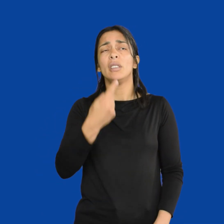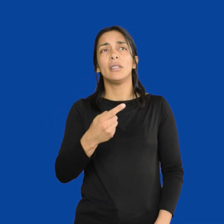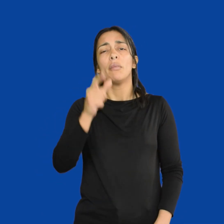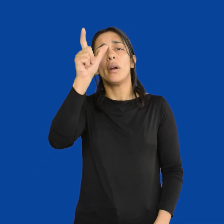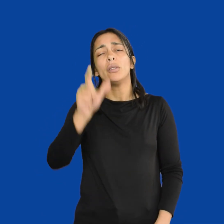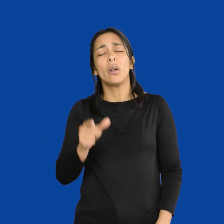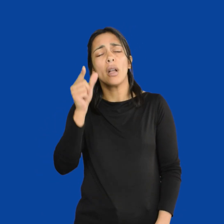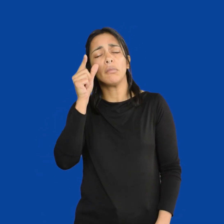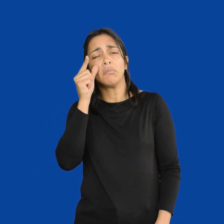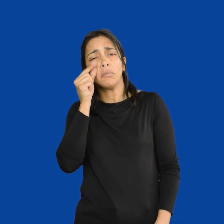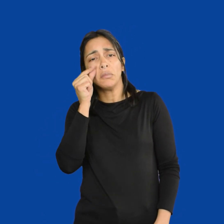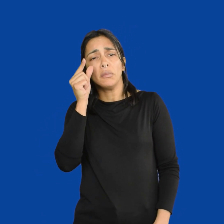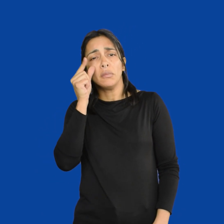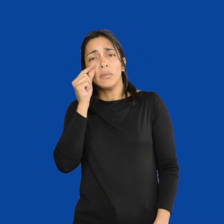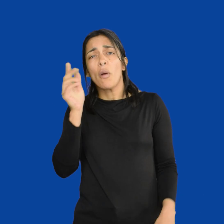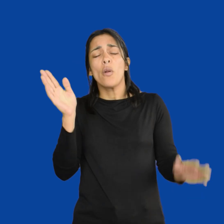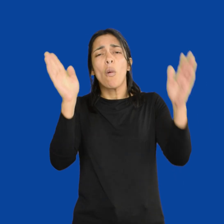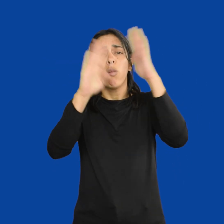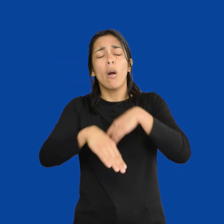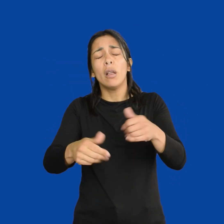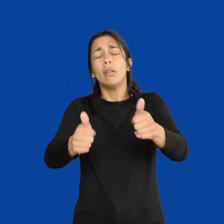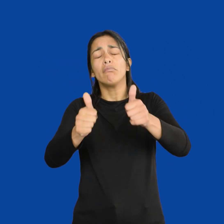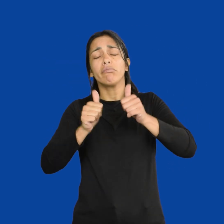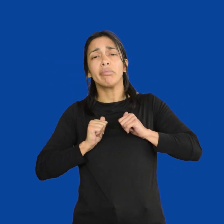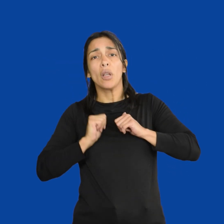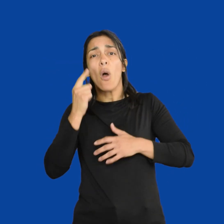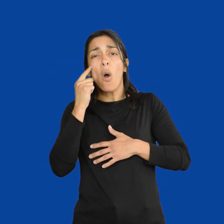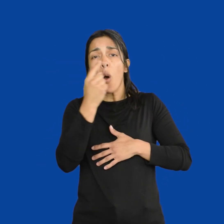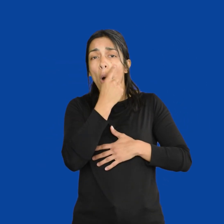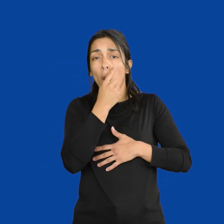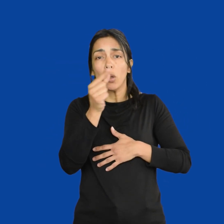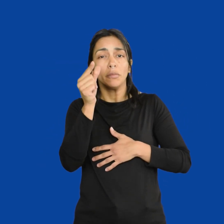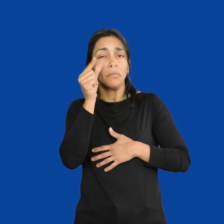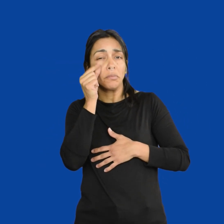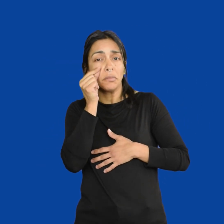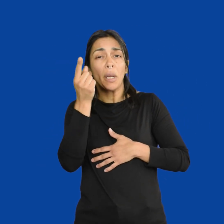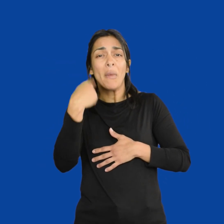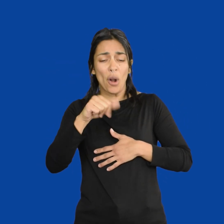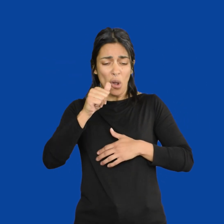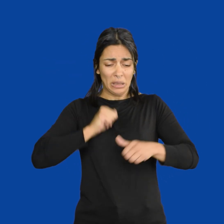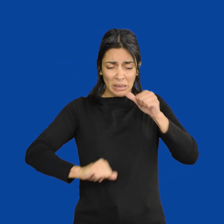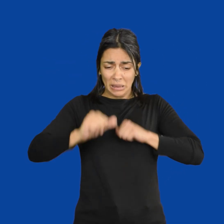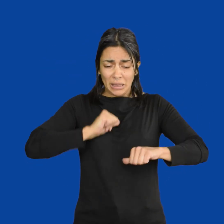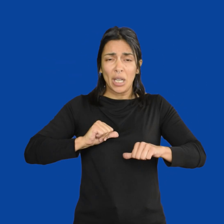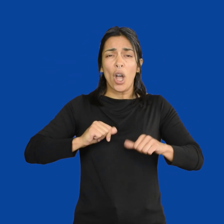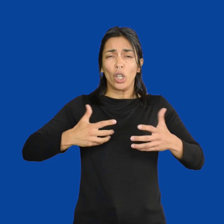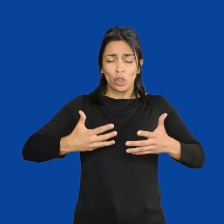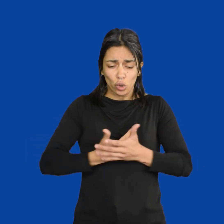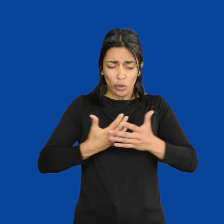Duerme, pero no es capaz de descansar porque, aunque sus ojos están cerrados, sus heridas, las